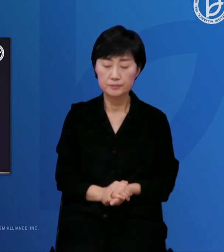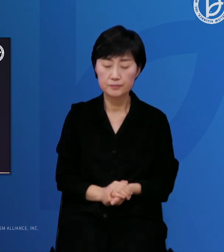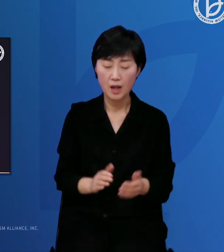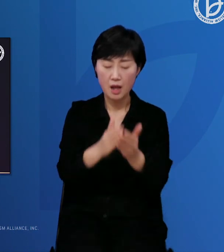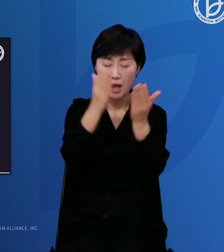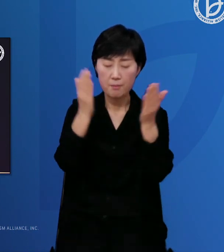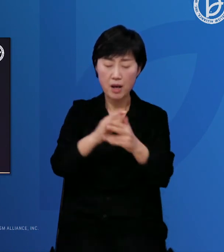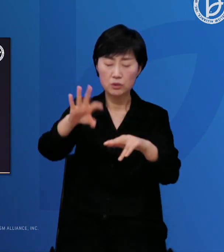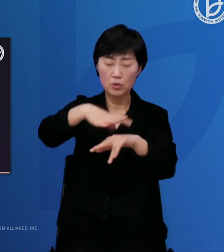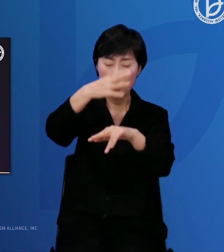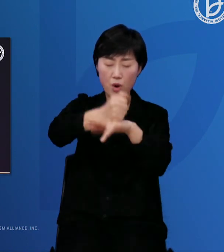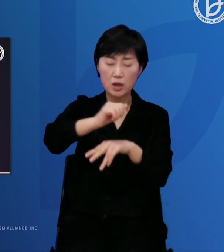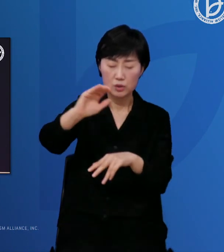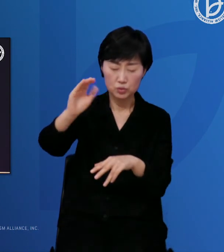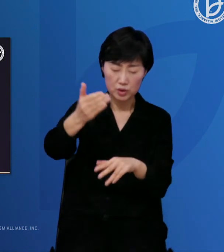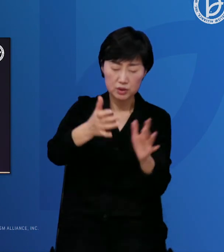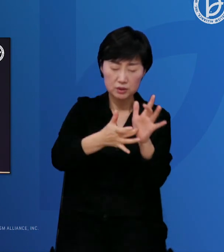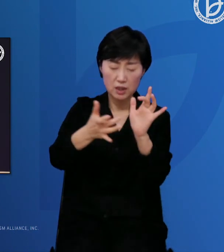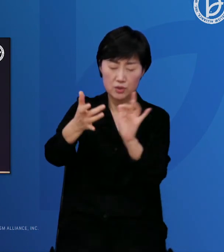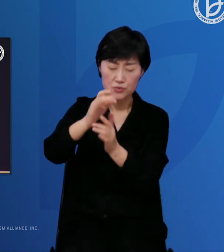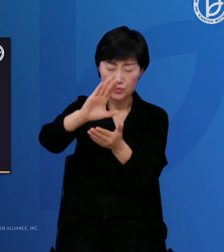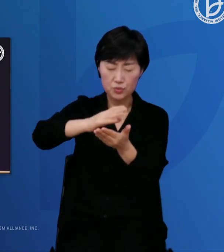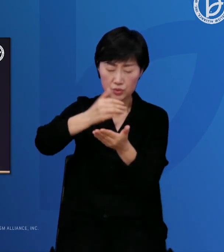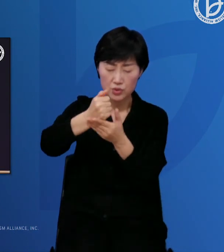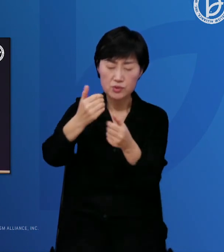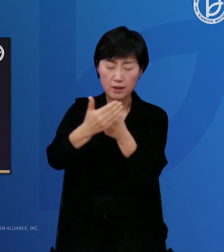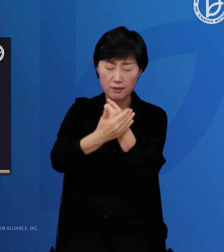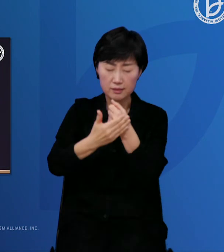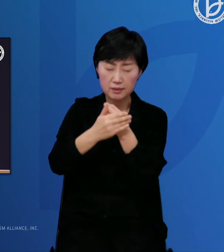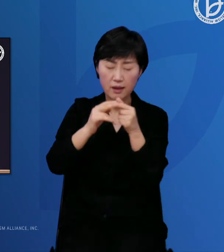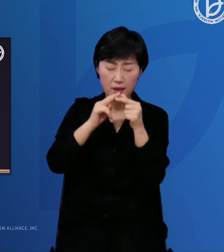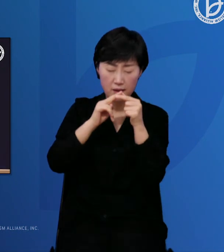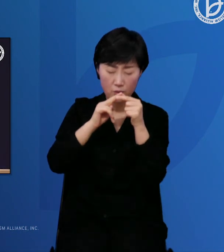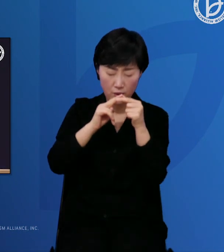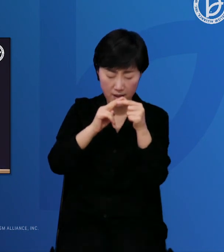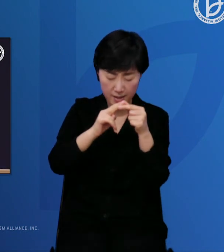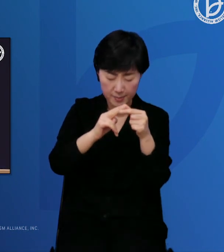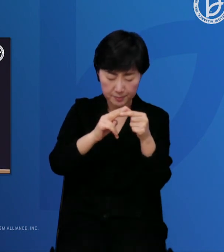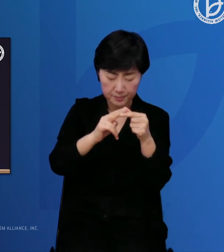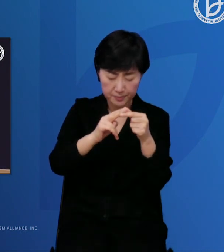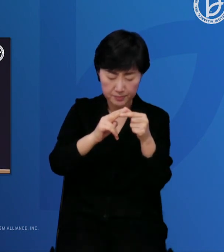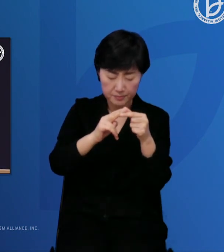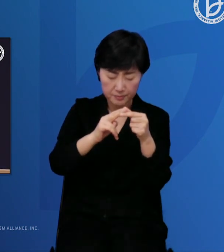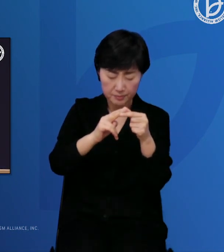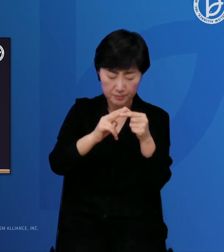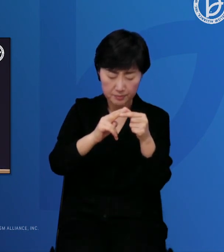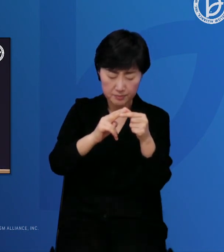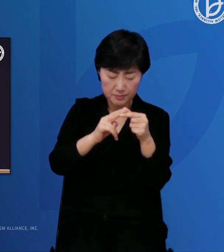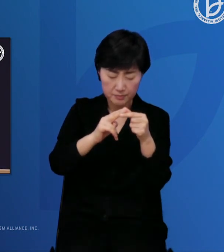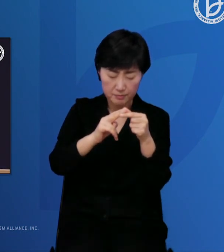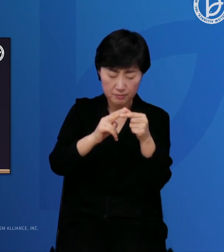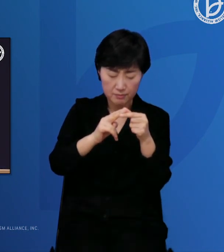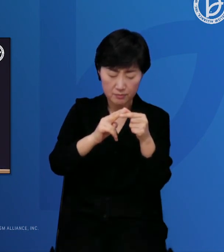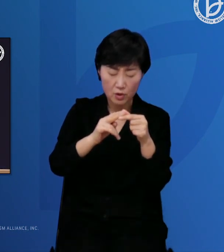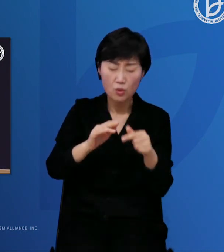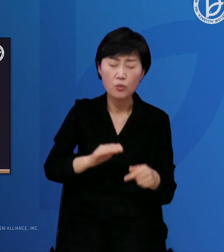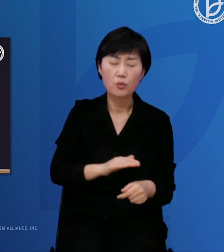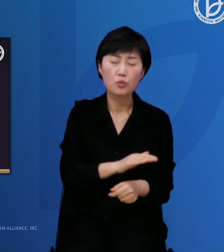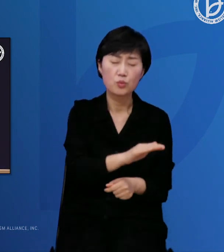만왕의 왕 되신 주 예수 그리스도의 은혜와 And now may the grace of our Lord Jesus Christ, who is the King of Kings, 우리에게